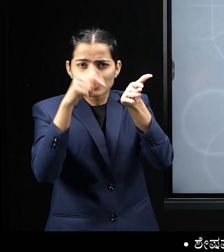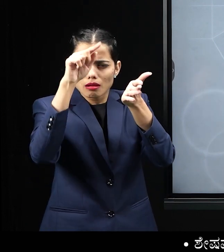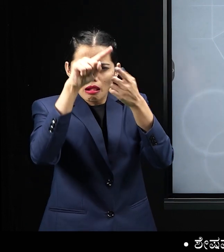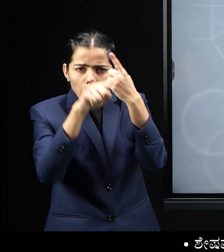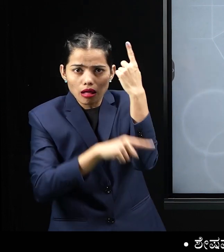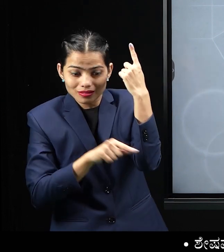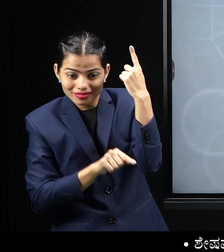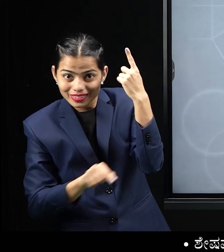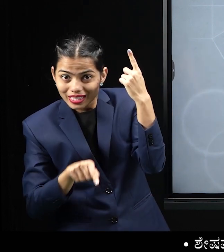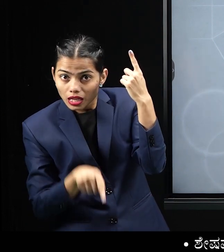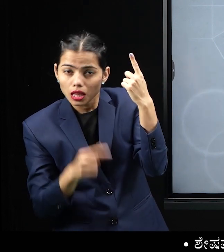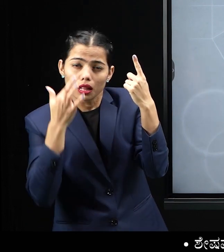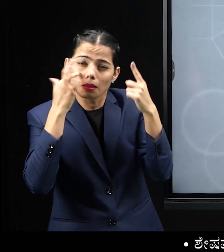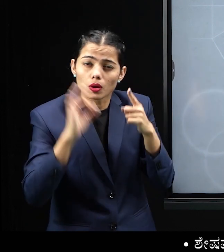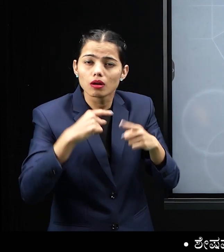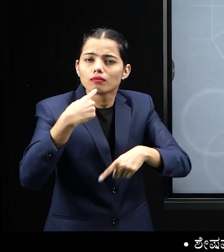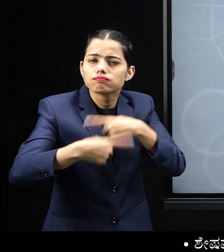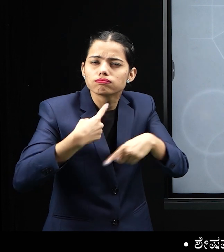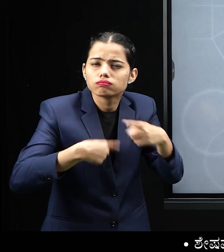ಶೇಷವು ಯಾವಾಗಲೂ ಭಾಜಕ್ಕಿಂತ ಕಡಿಮೆ ಇರುತ್ತದೆ.